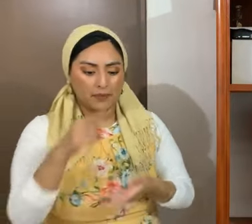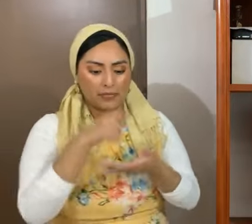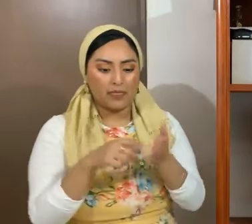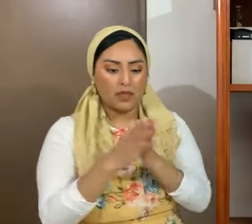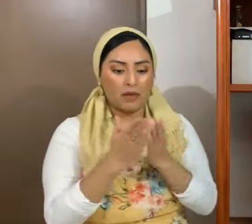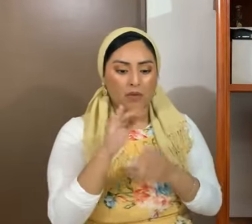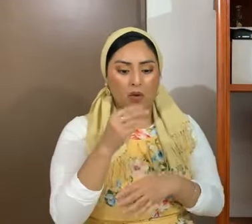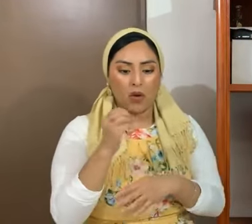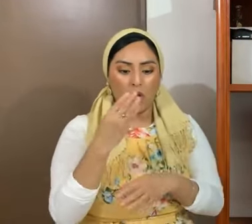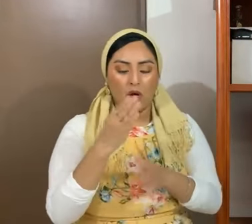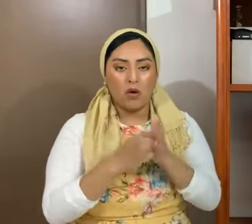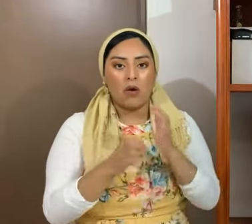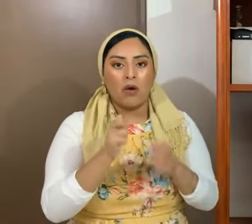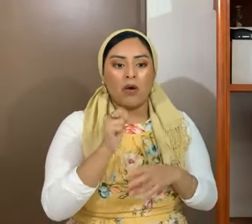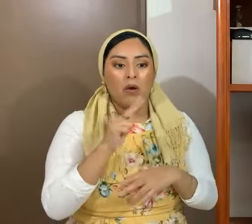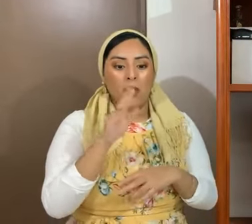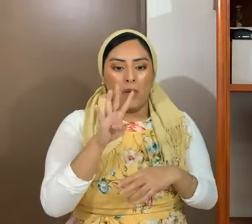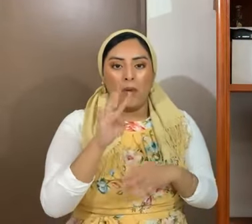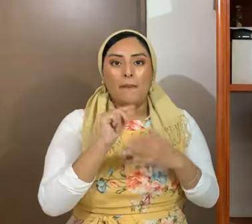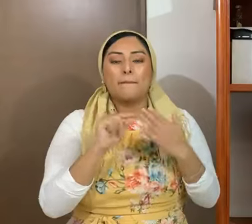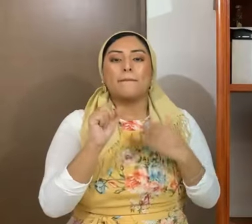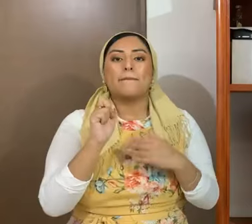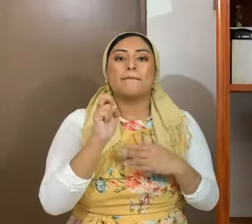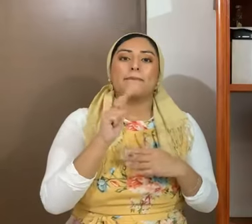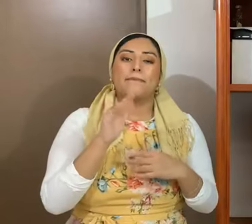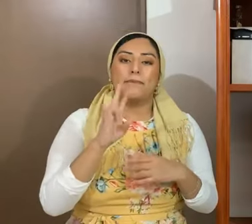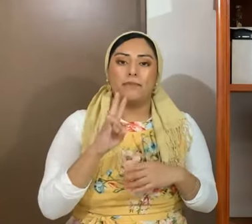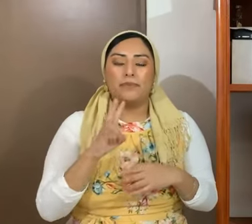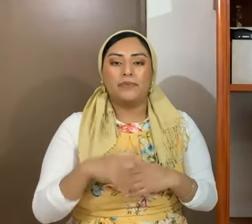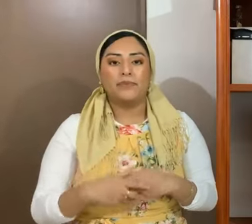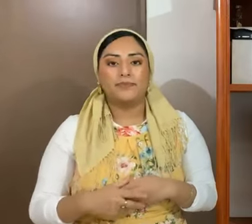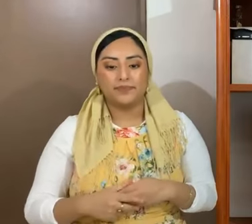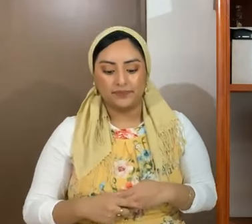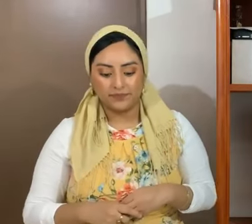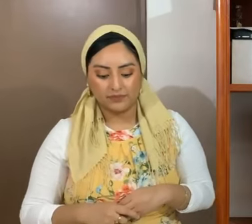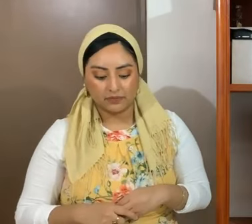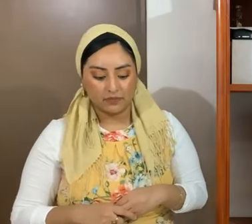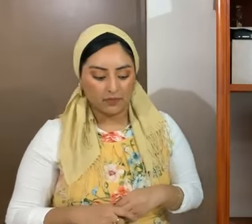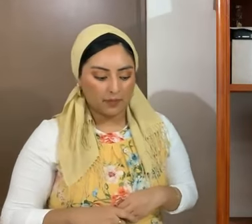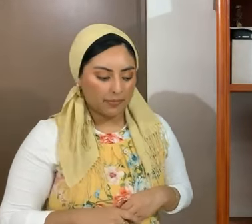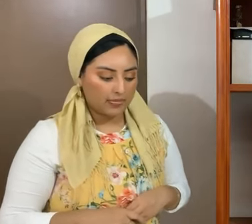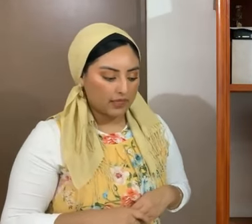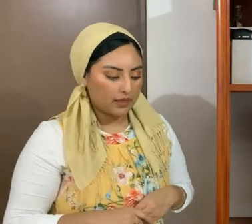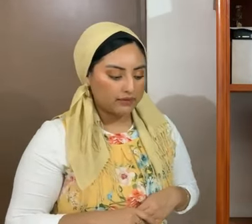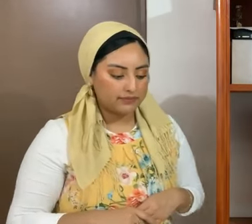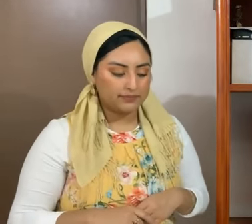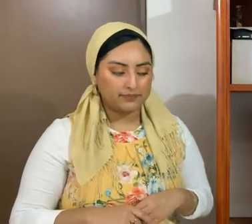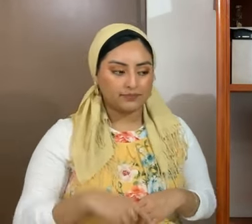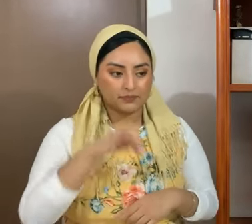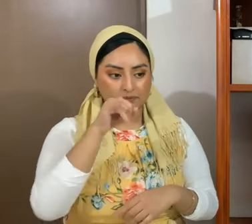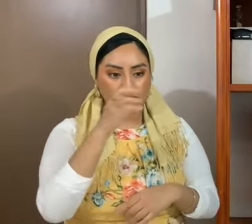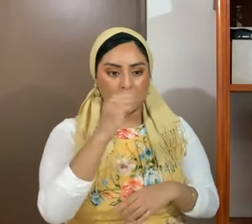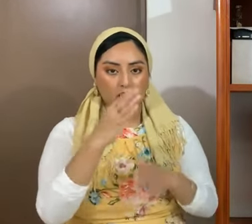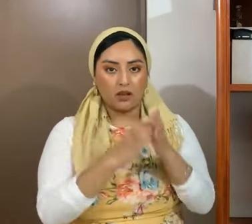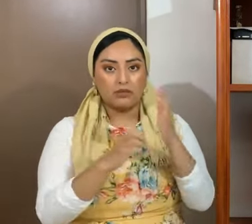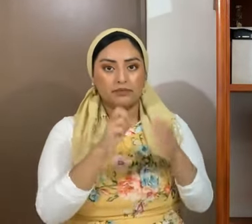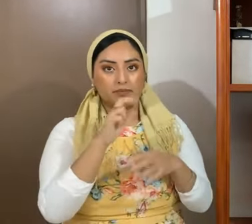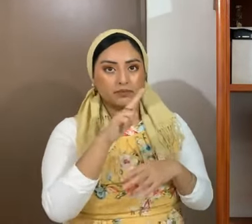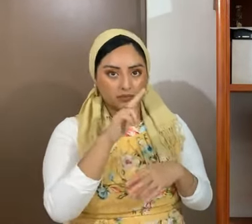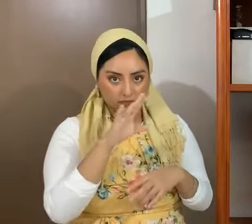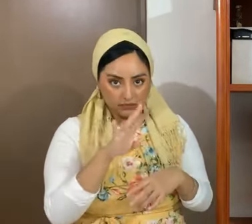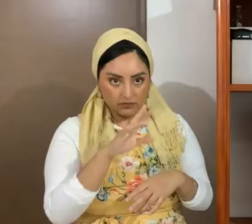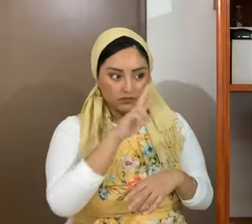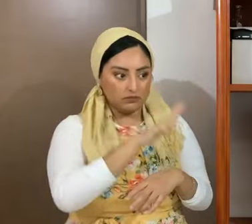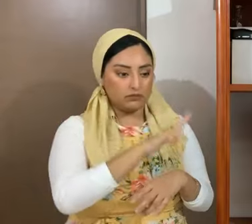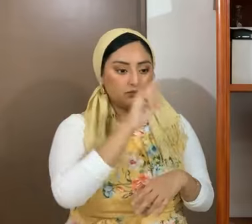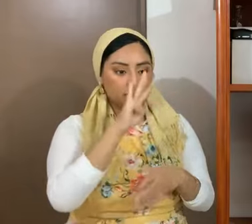Job en el capítulo 34 y en el verso 37. Aquí está, Job 34, verso 37,